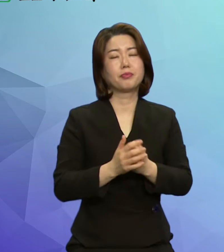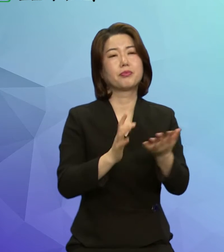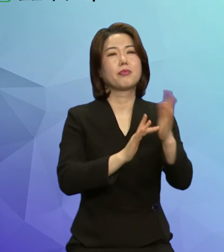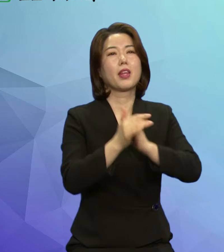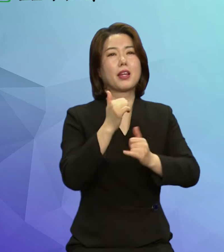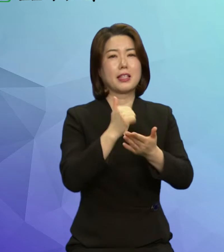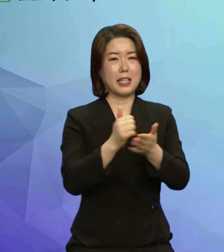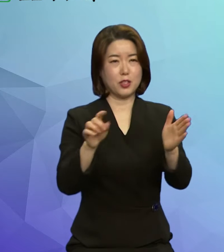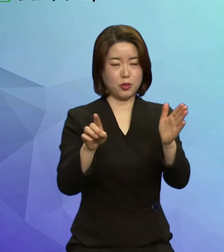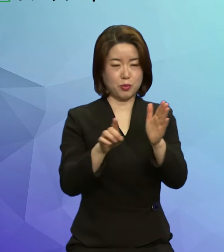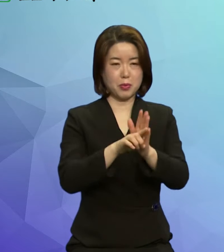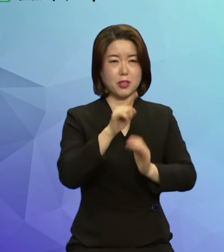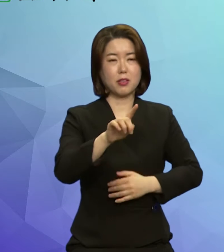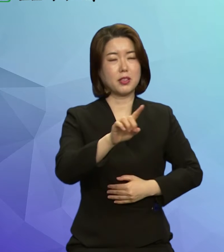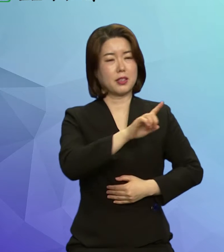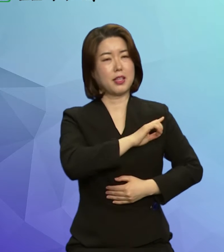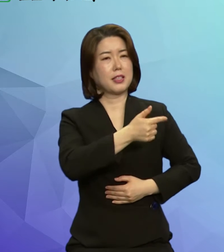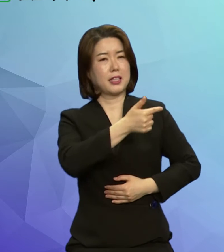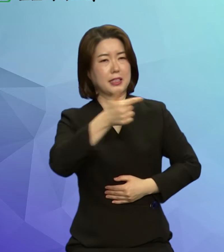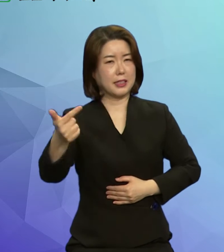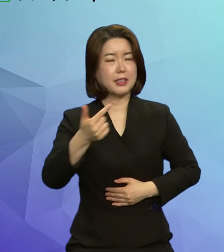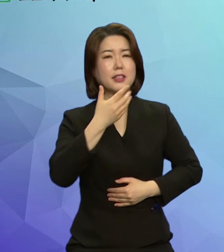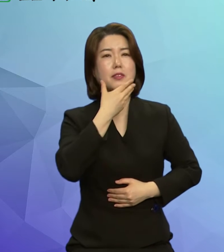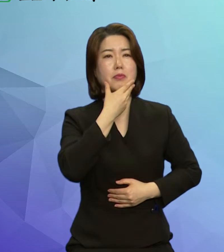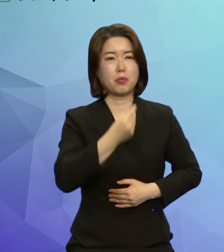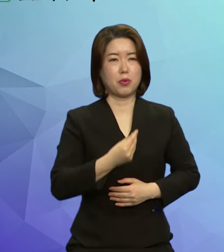예수 믿은 것이 가장 큰 복이구나.